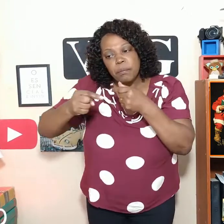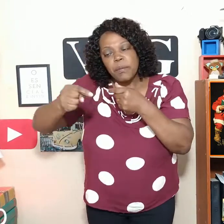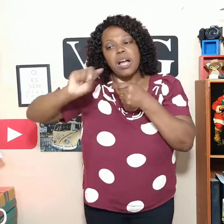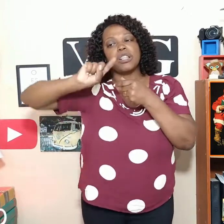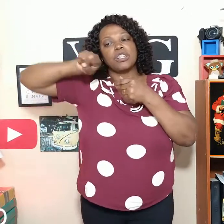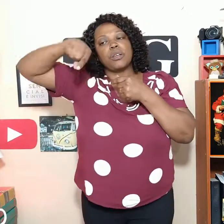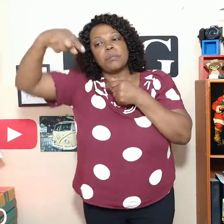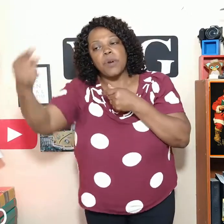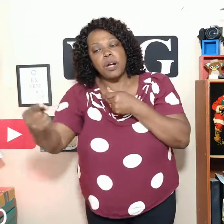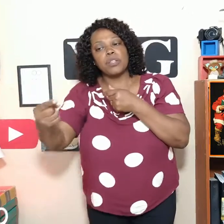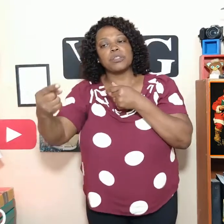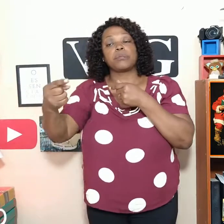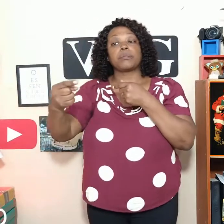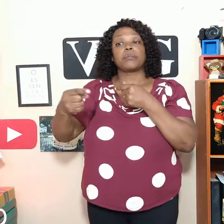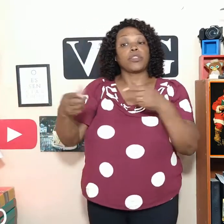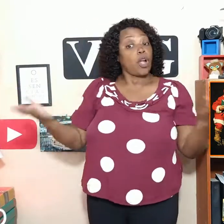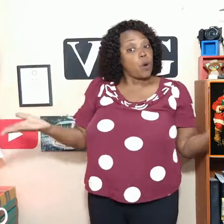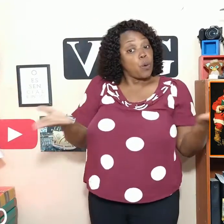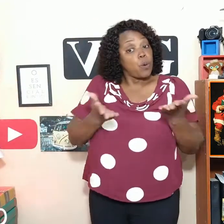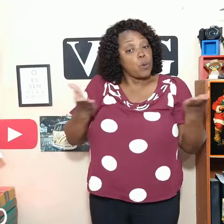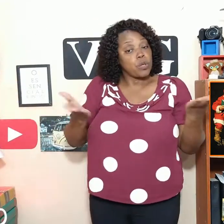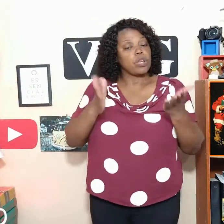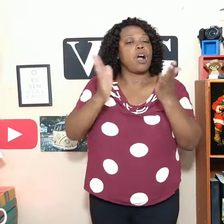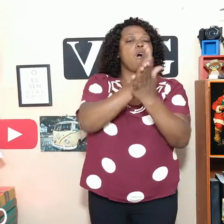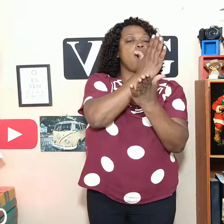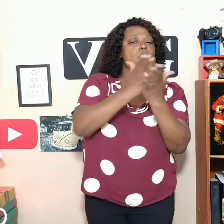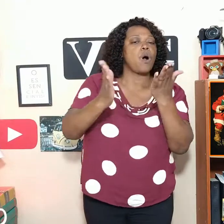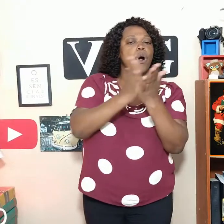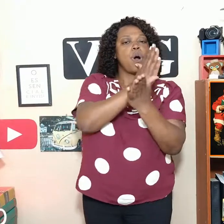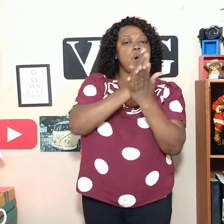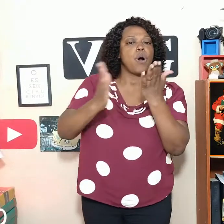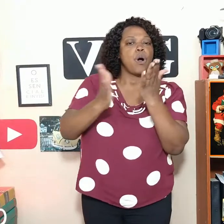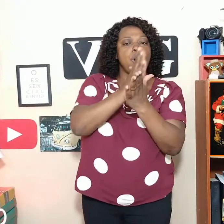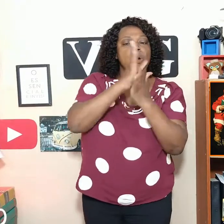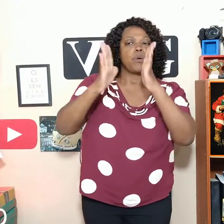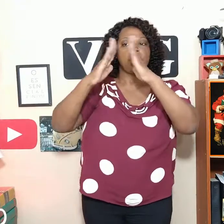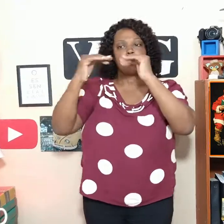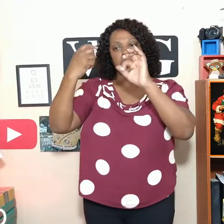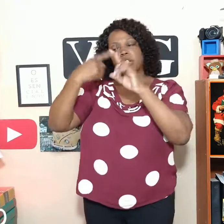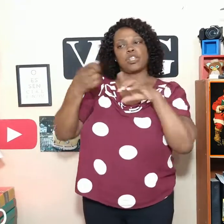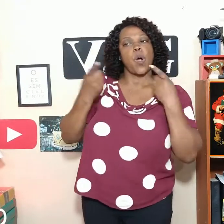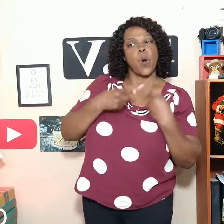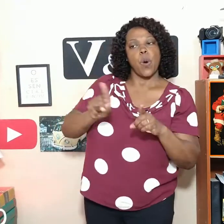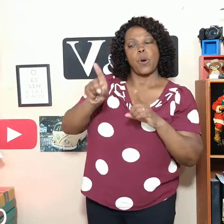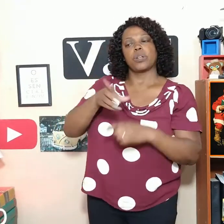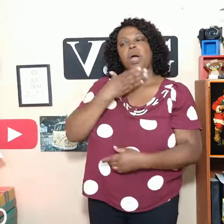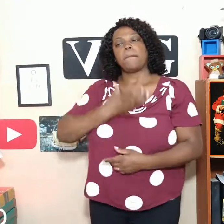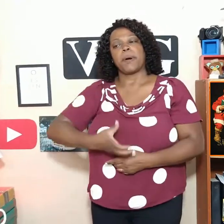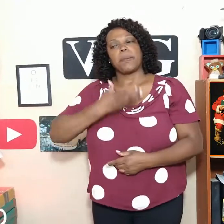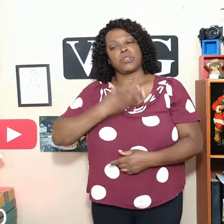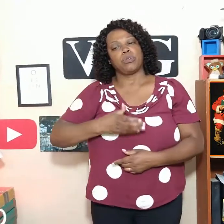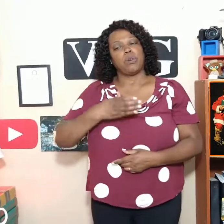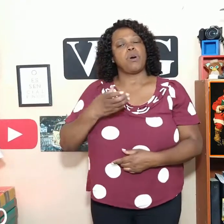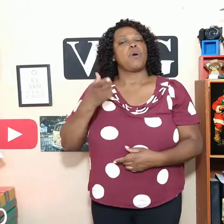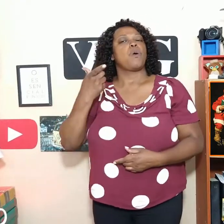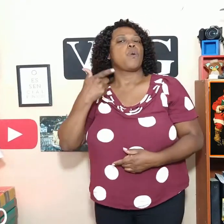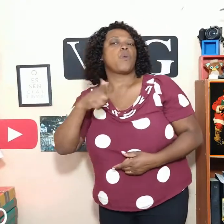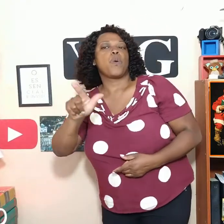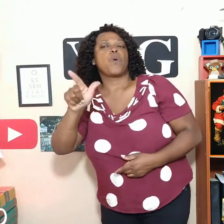depois, sendo associada ao Natal. Mesmo hoje, algumas denominações protestantes são contra o Papai Noel ou outras festividades